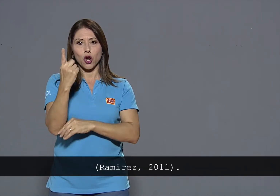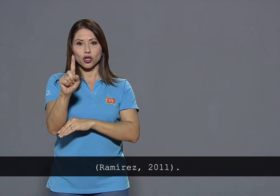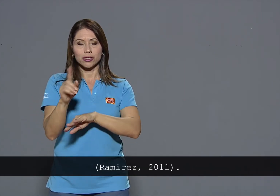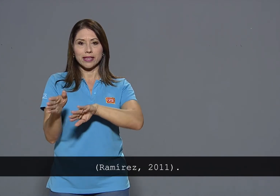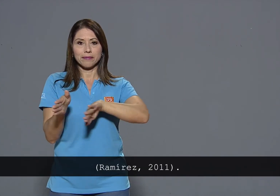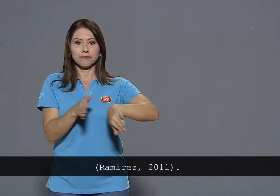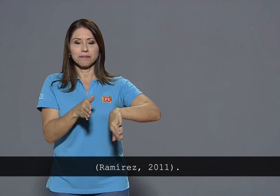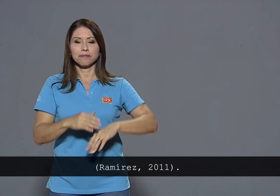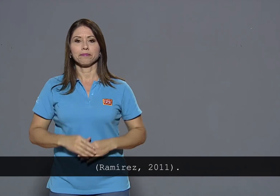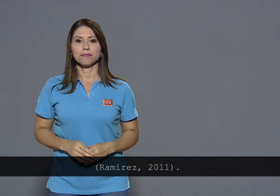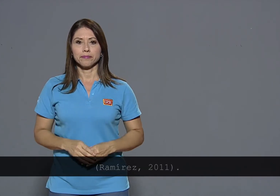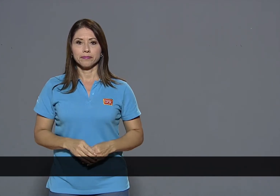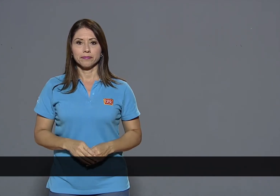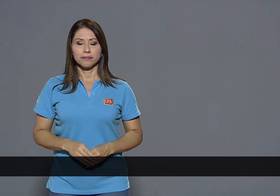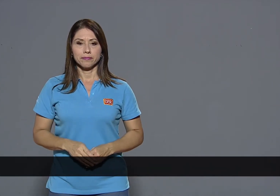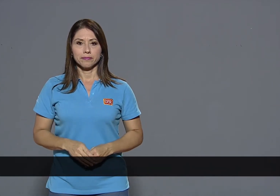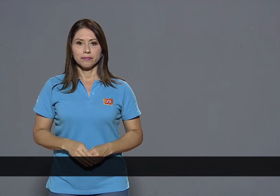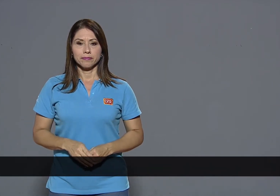2011.